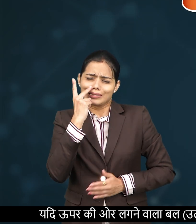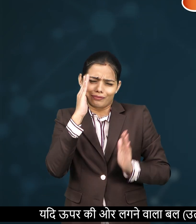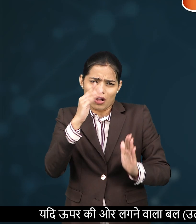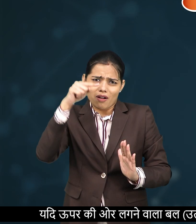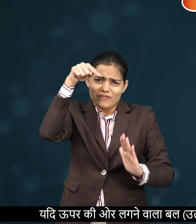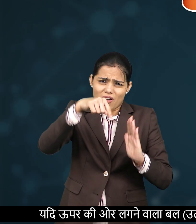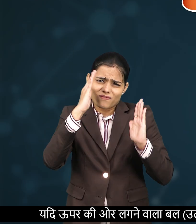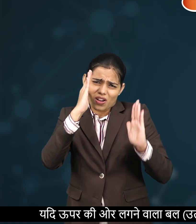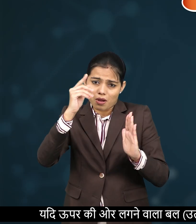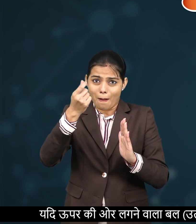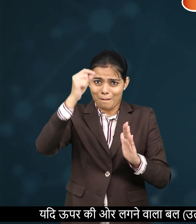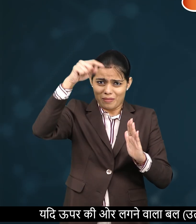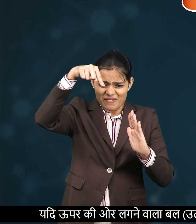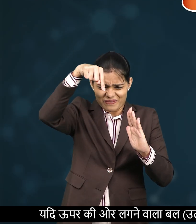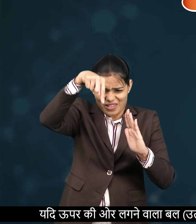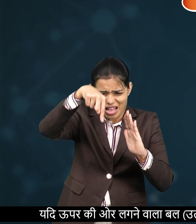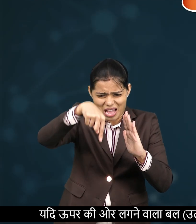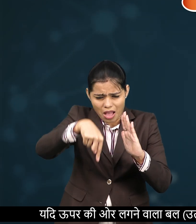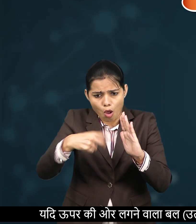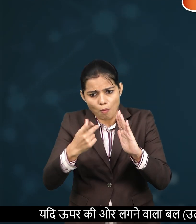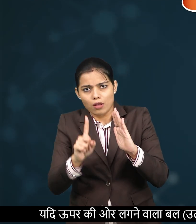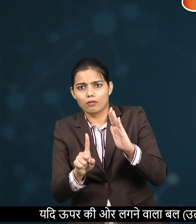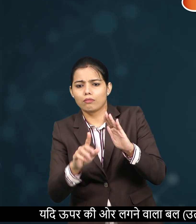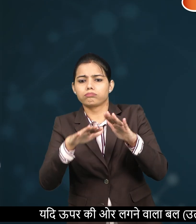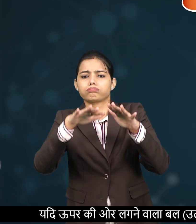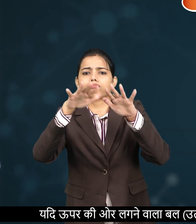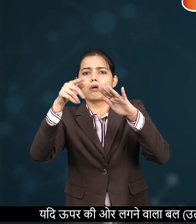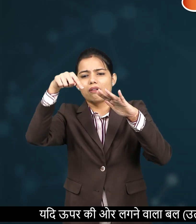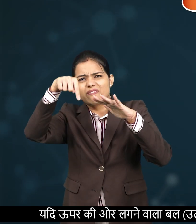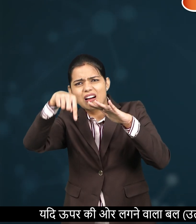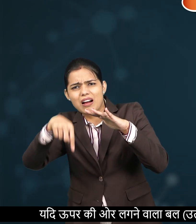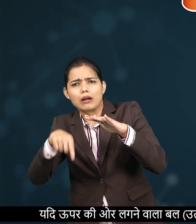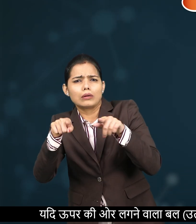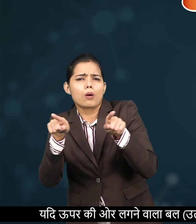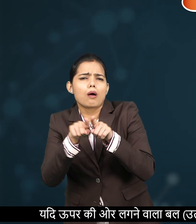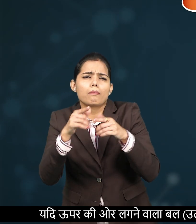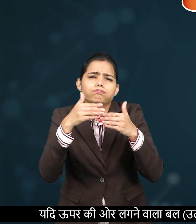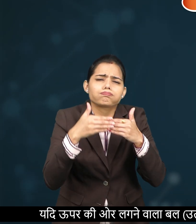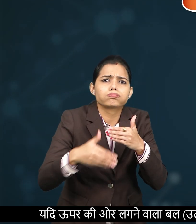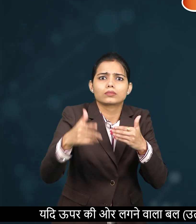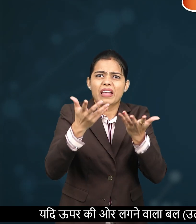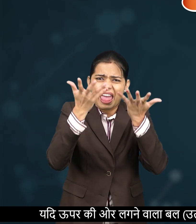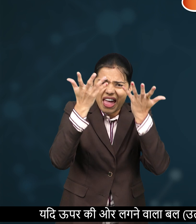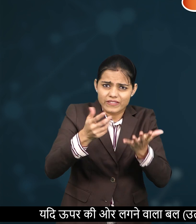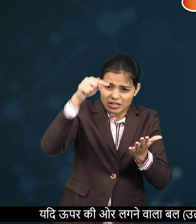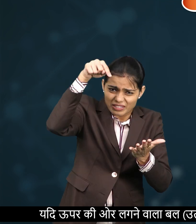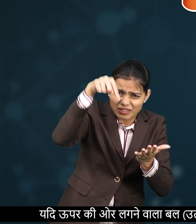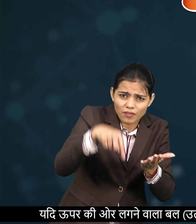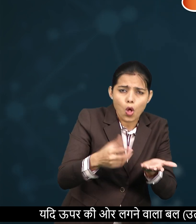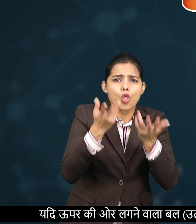यदि ऊपर की ओर लगने वाला बल, उत्थान बल, बायंसी, वस्तु के वजन से अधिक हो तो वस्तु तैरती